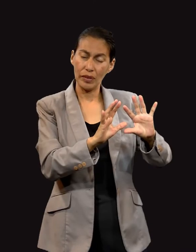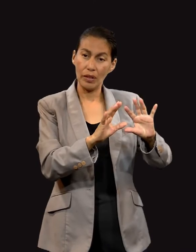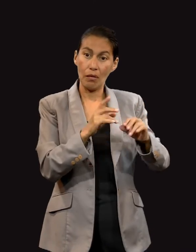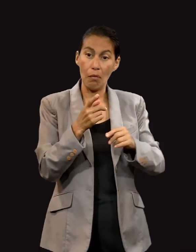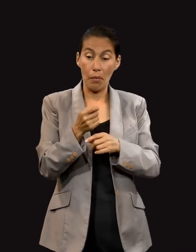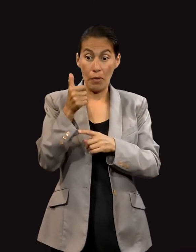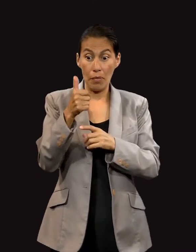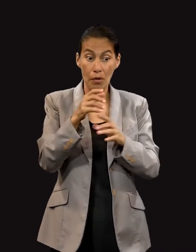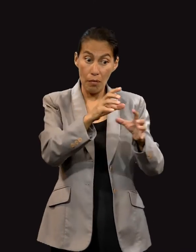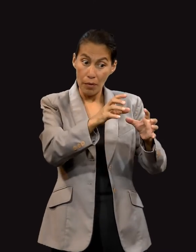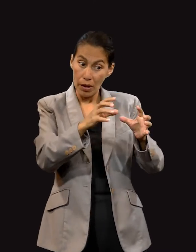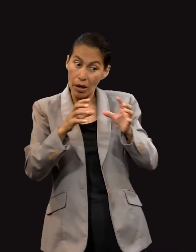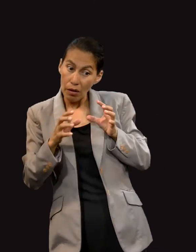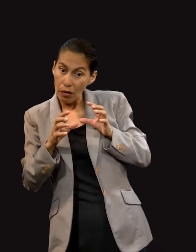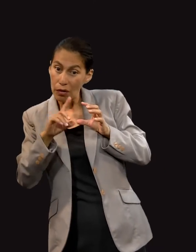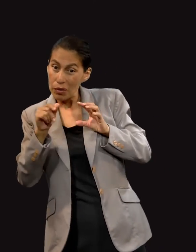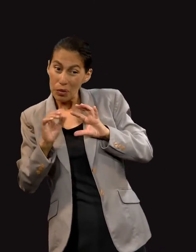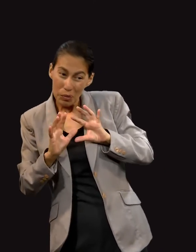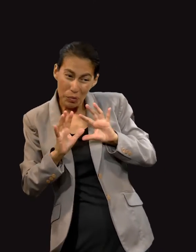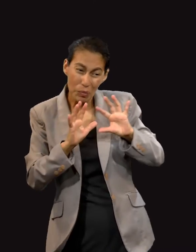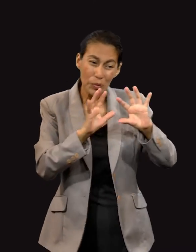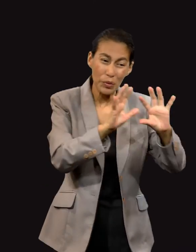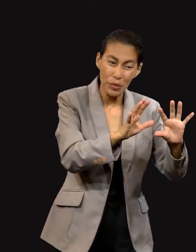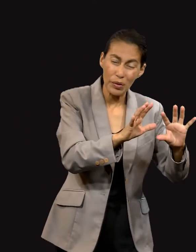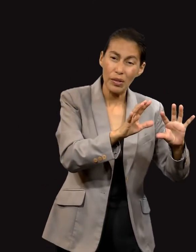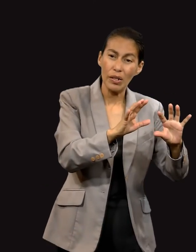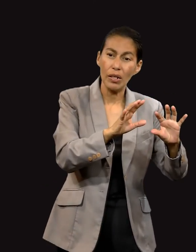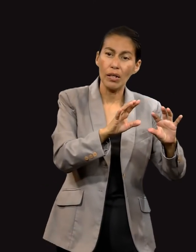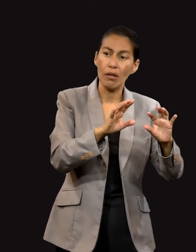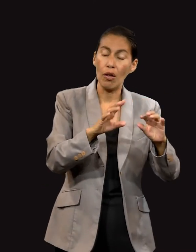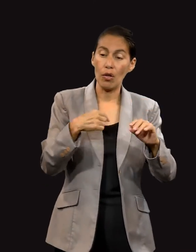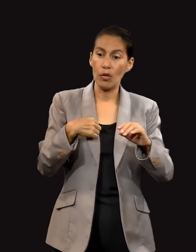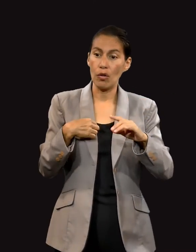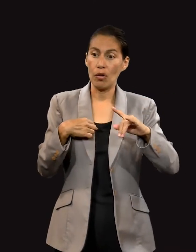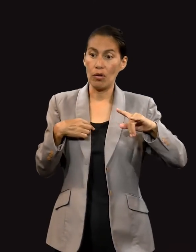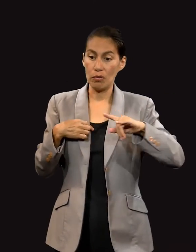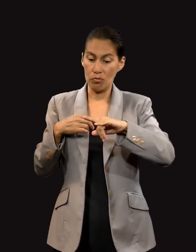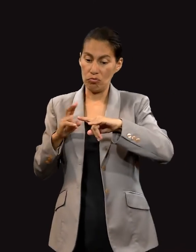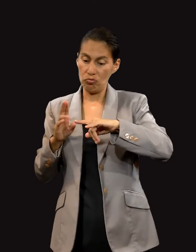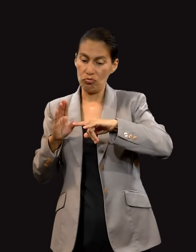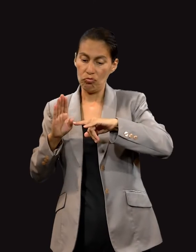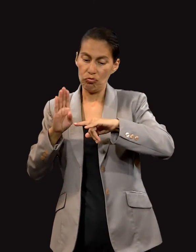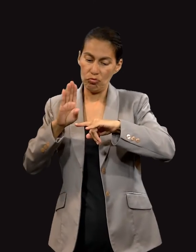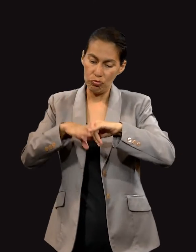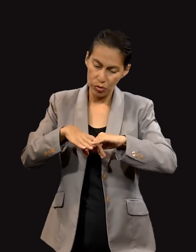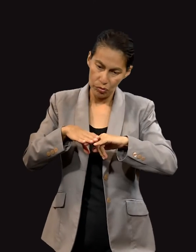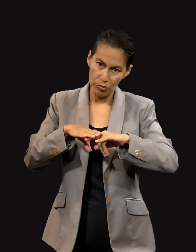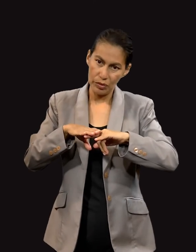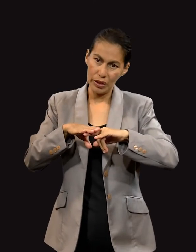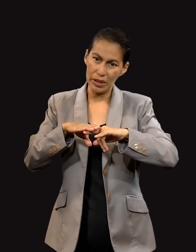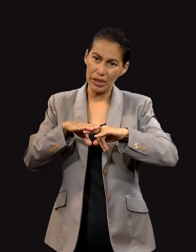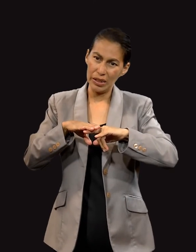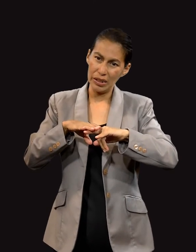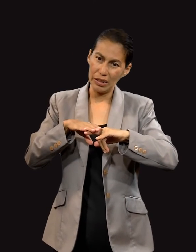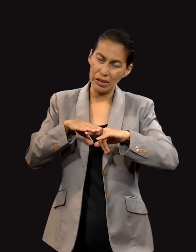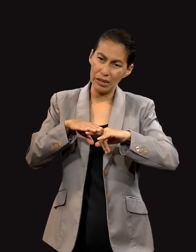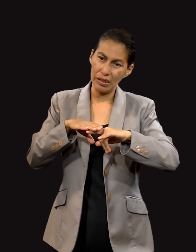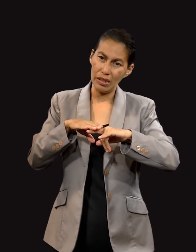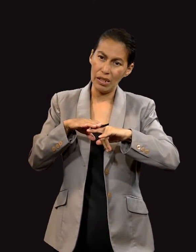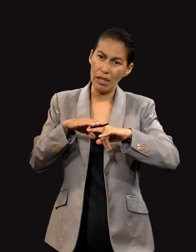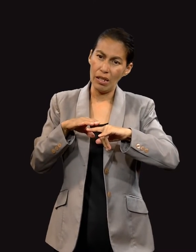la reacción de ella como que fue detenerme o empujarme, pero con la fuerza que yo iba, reboté en el carro.